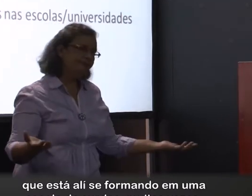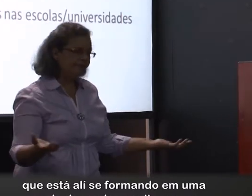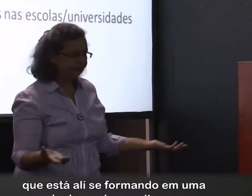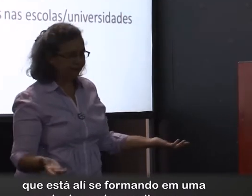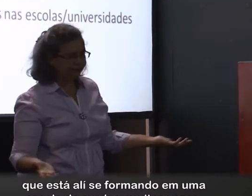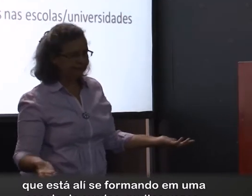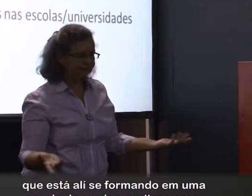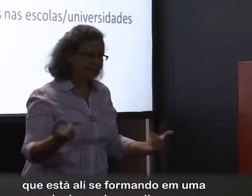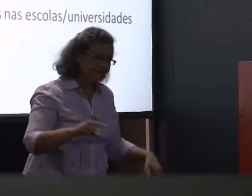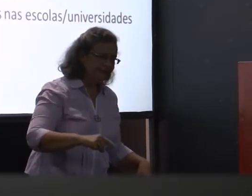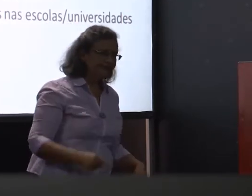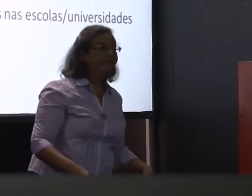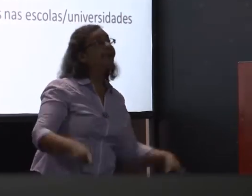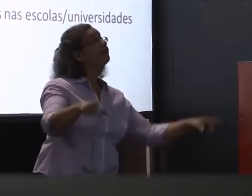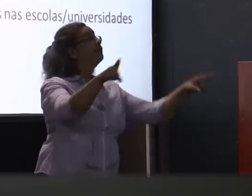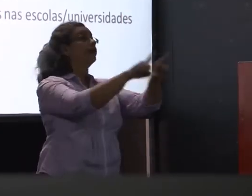muitas vezes?